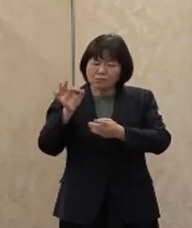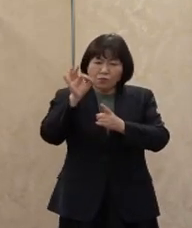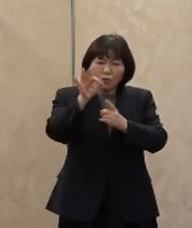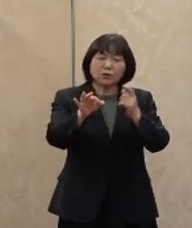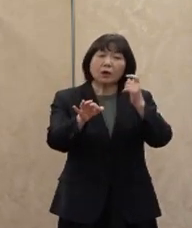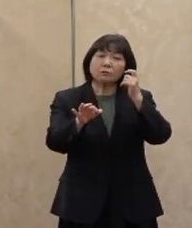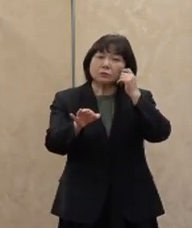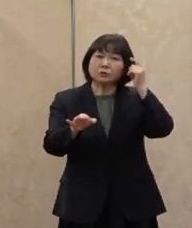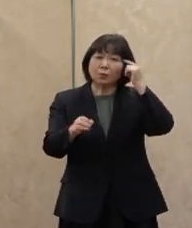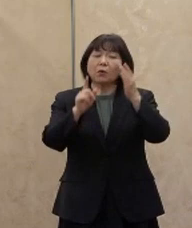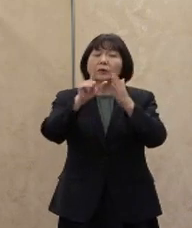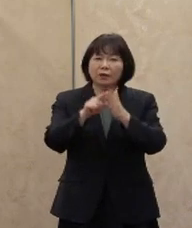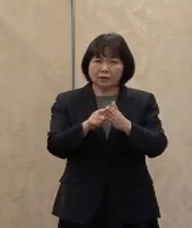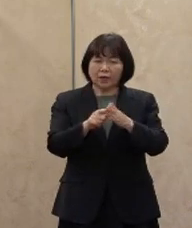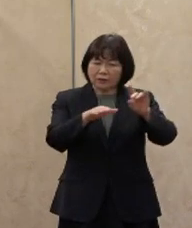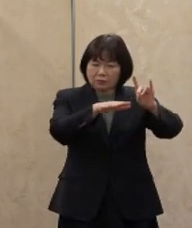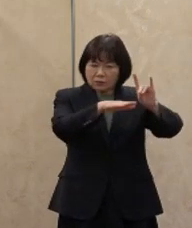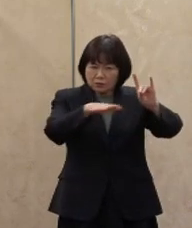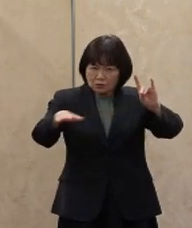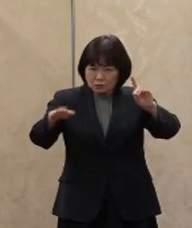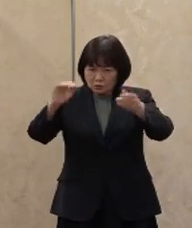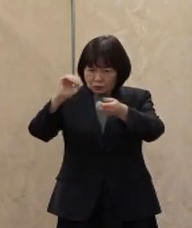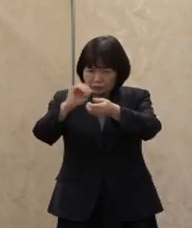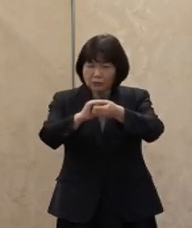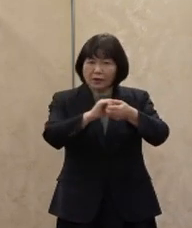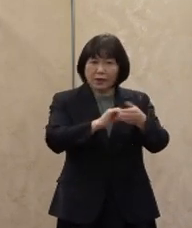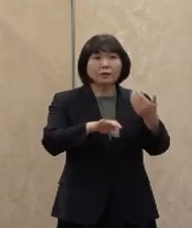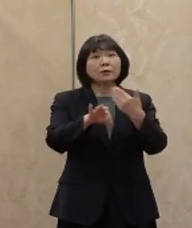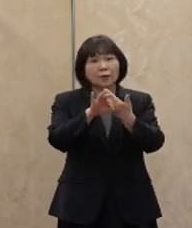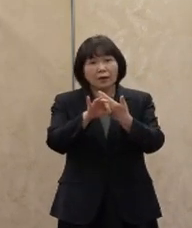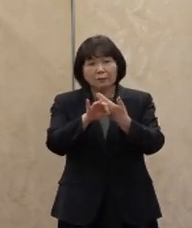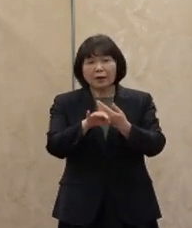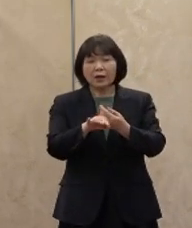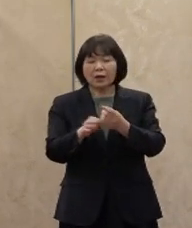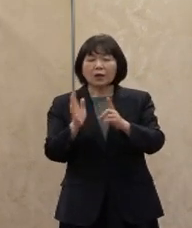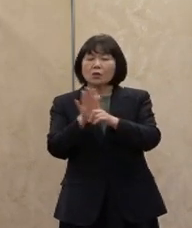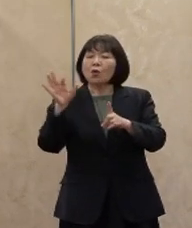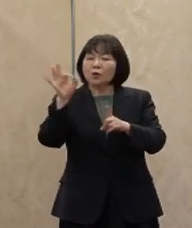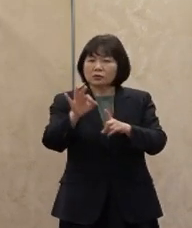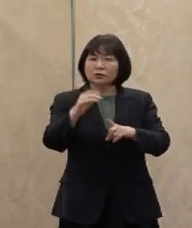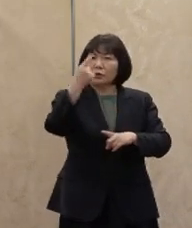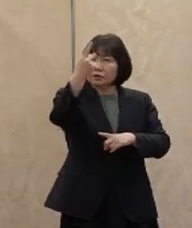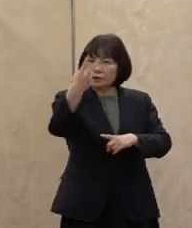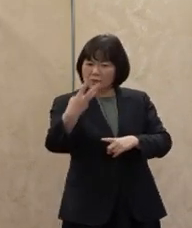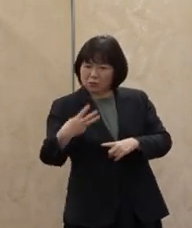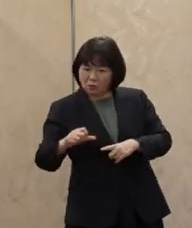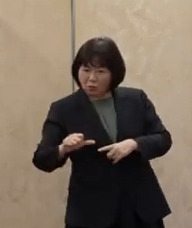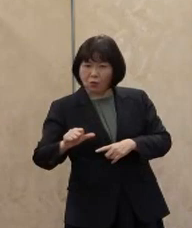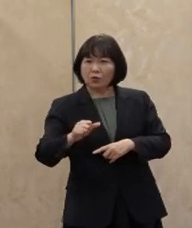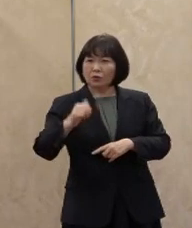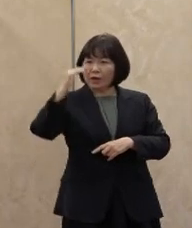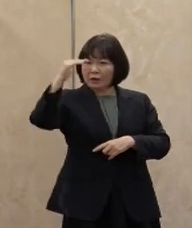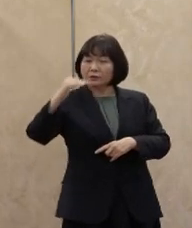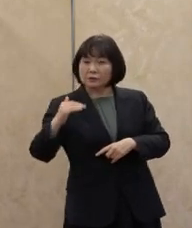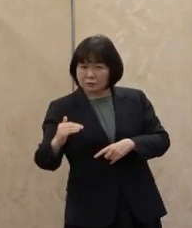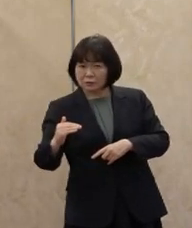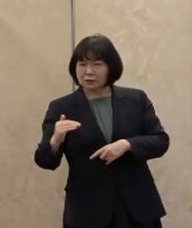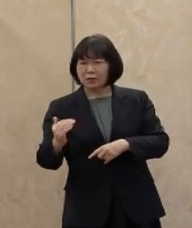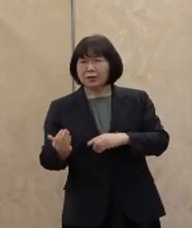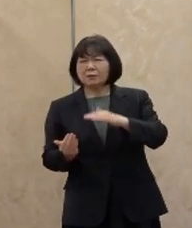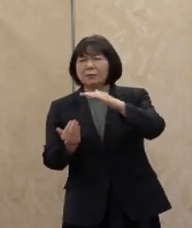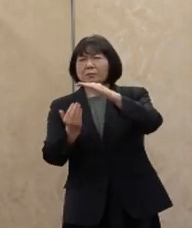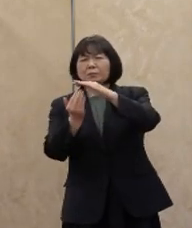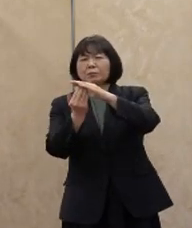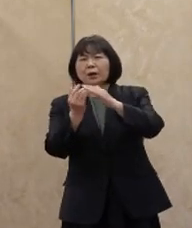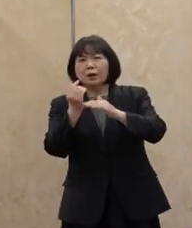のその一定の基準なんかを作って、まあ、例えば5段階には協力金を5段階に分けるとか、あの、まあ、天井なしよはもうな